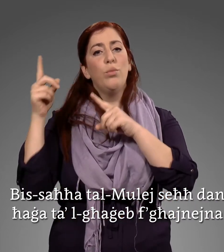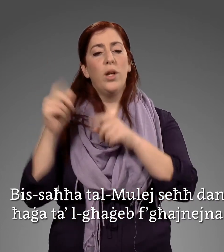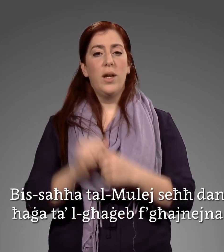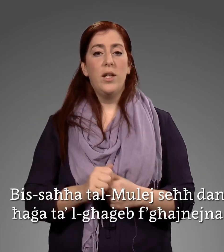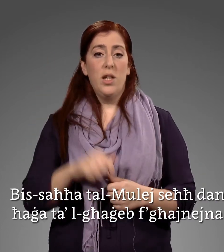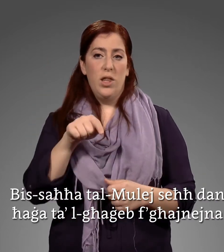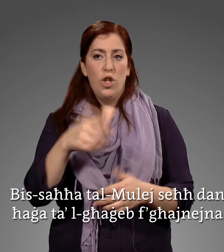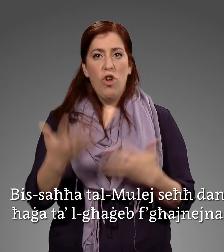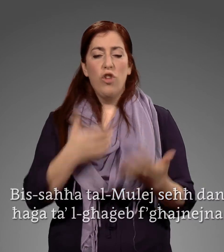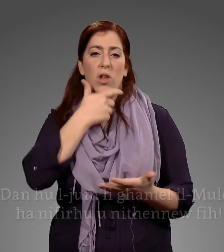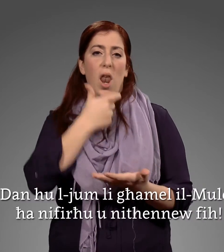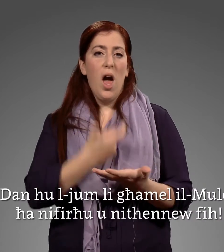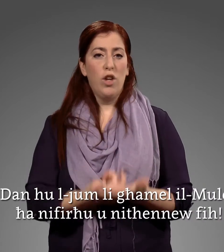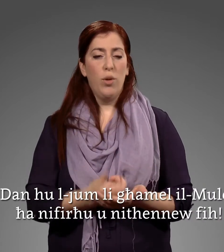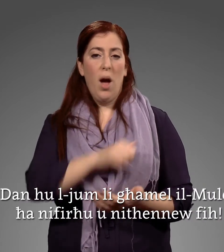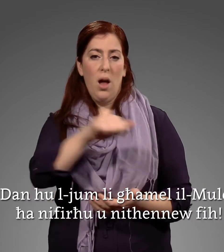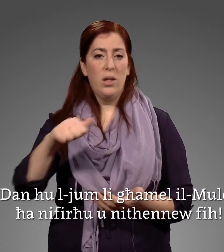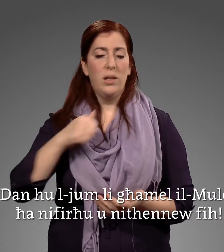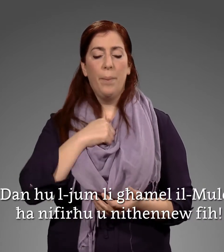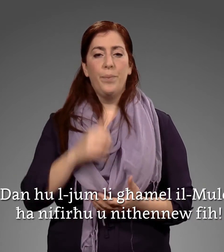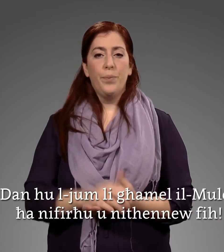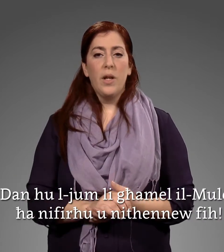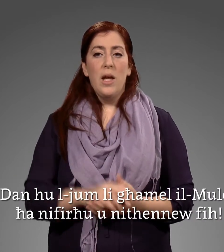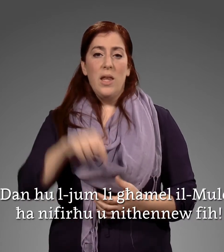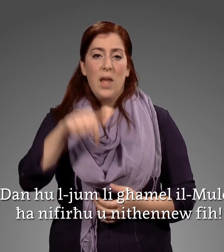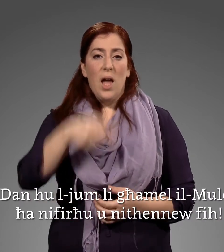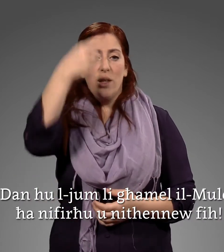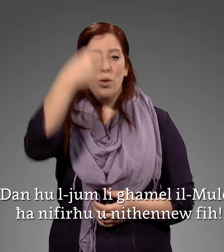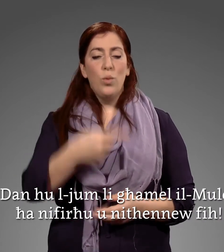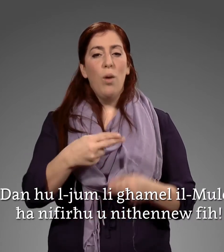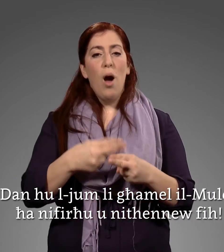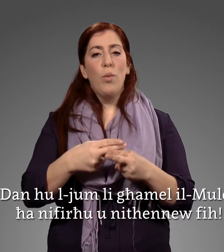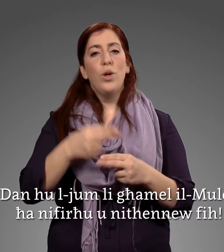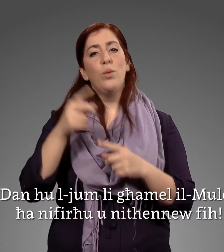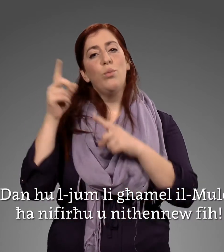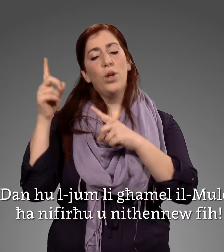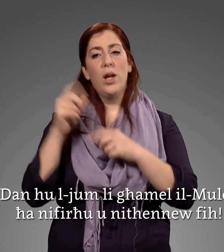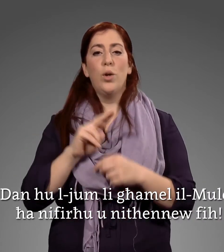tal-għaġeb f'għajnejna. Dan u l-jum li għamel il-mulej ħa nifirħu u nitennew